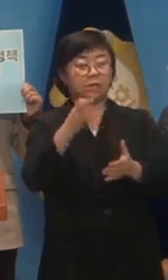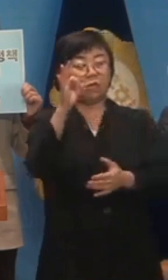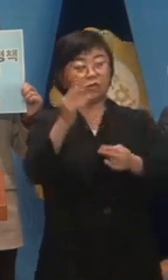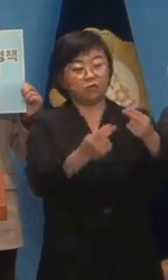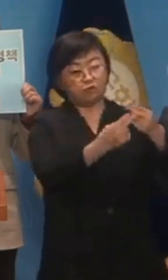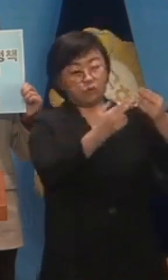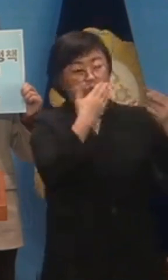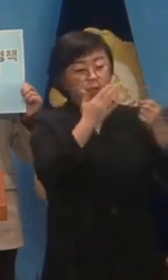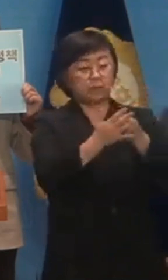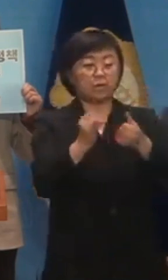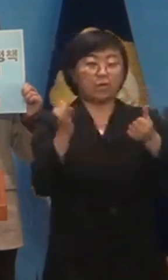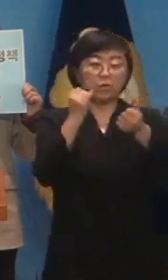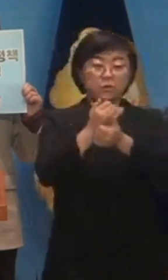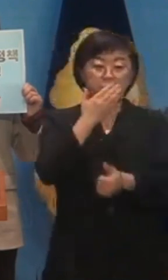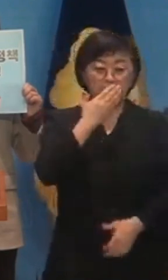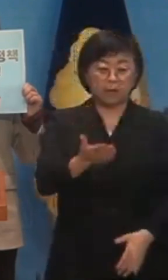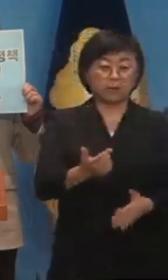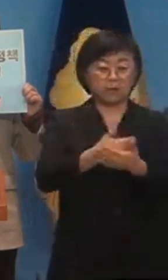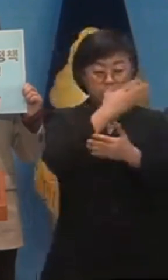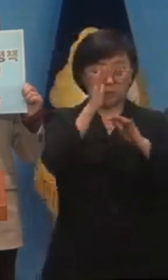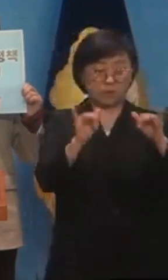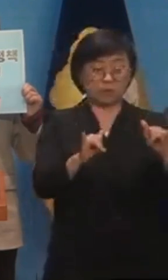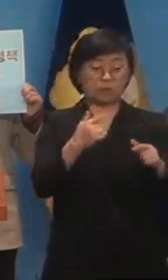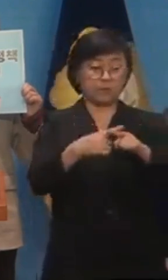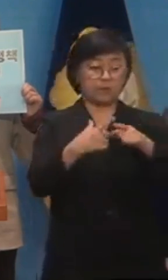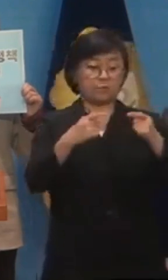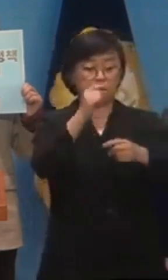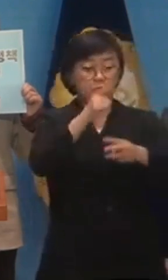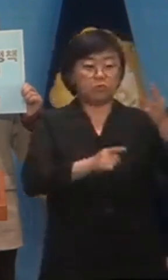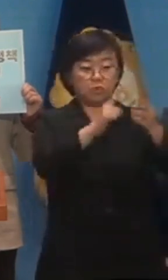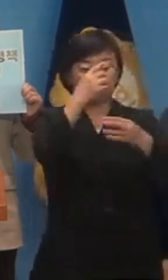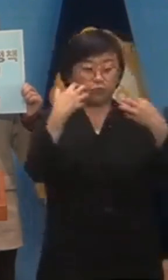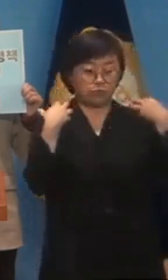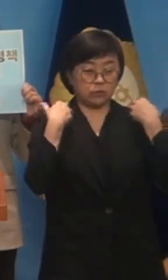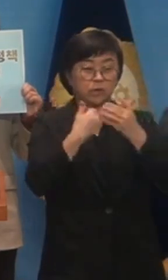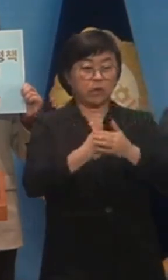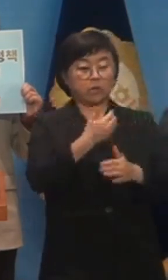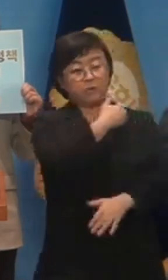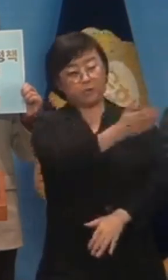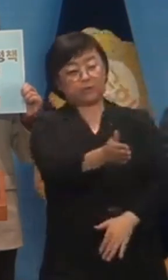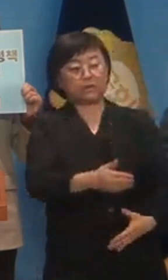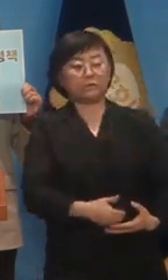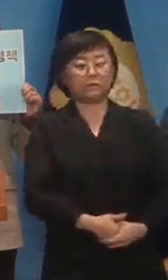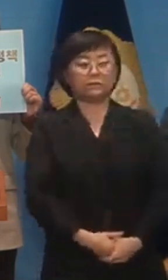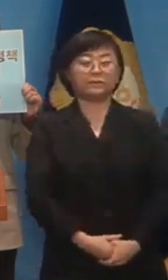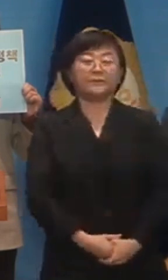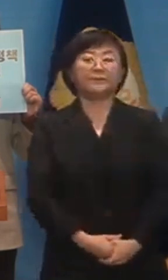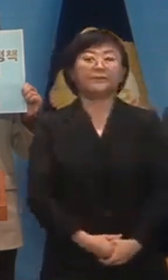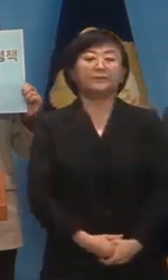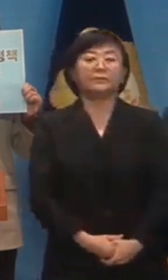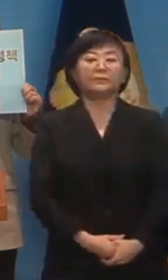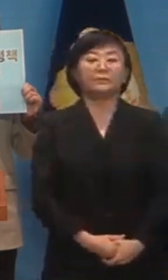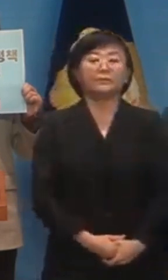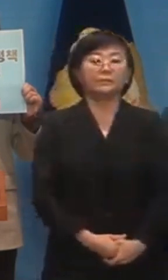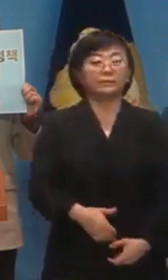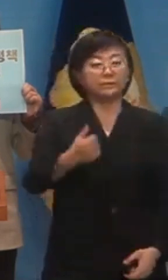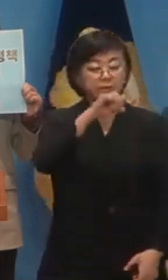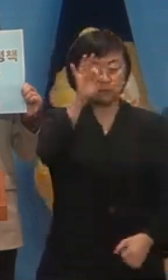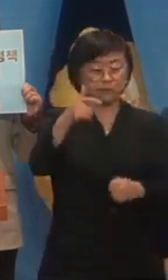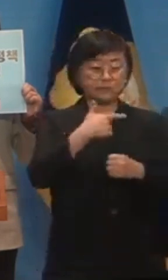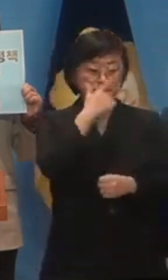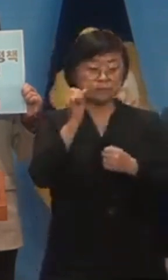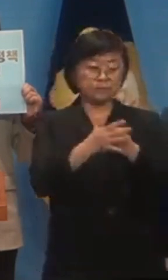목돈을 마련하여 결혼을 할 수 있었던 청년도 윤석열 정부가 외면한 것입니다. 예산